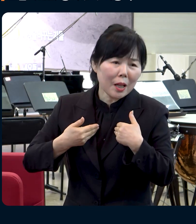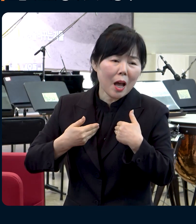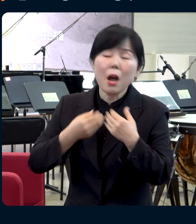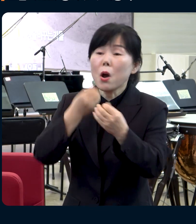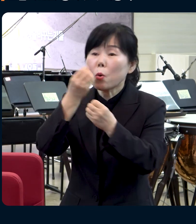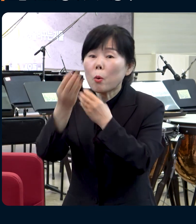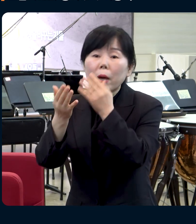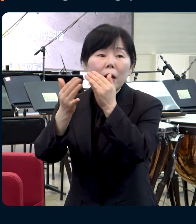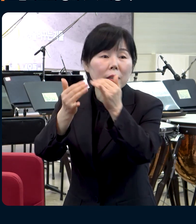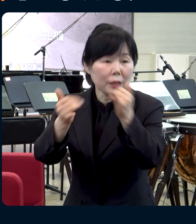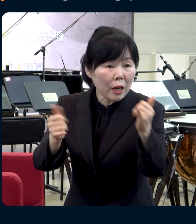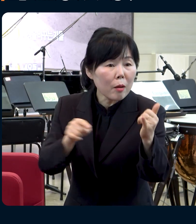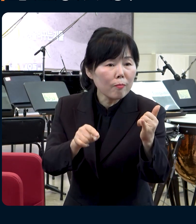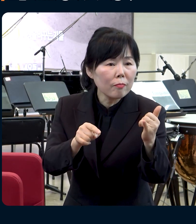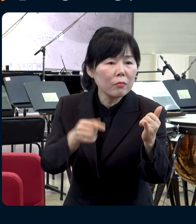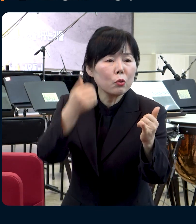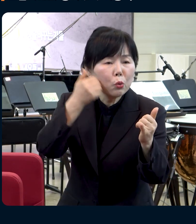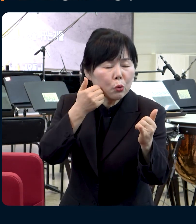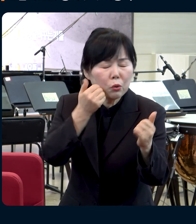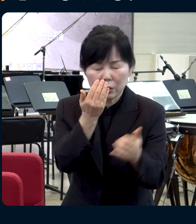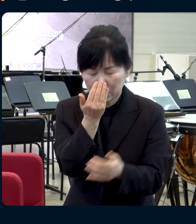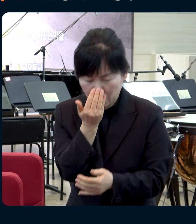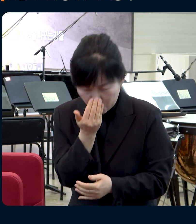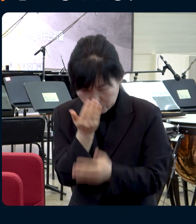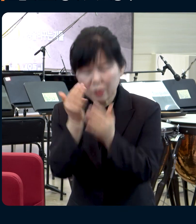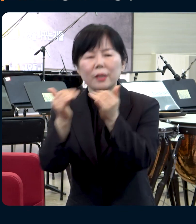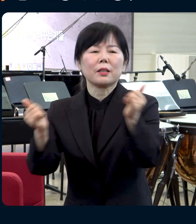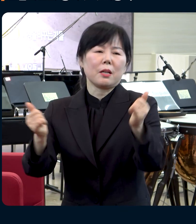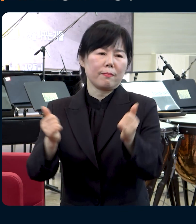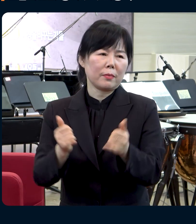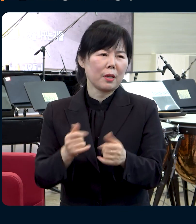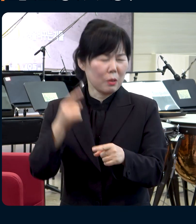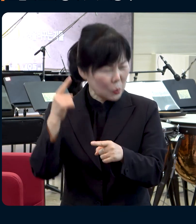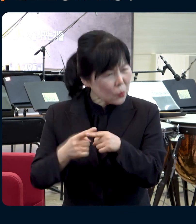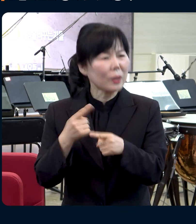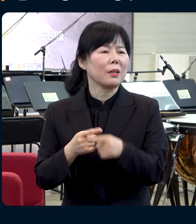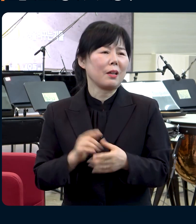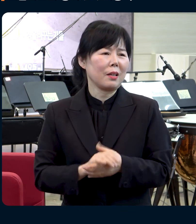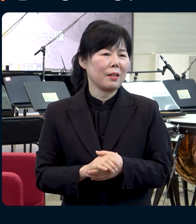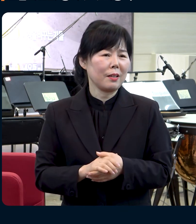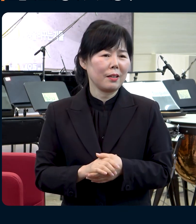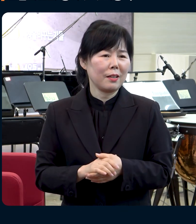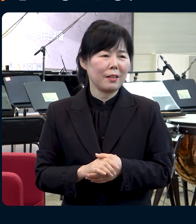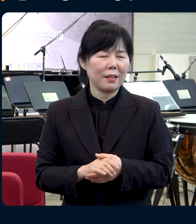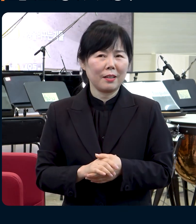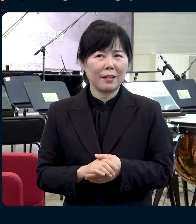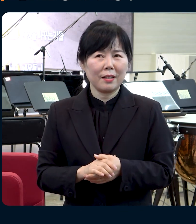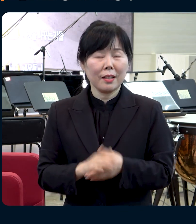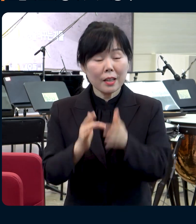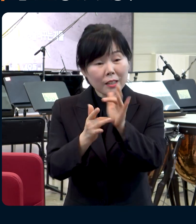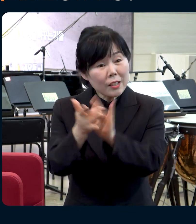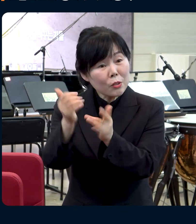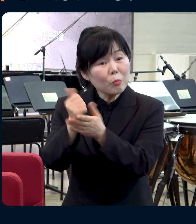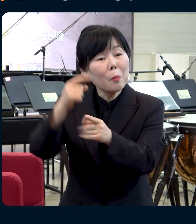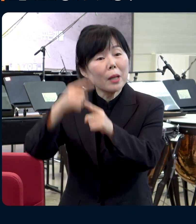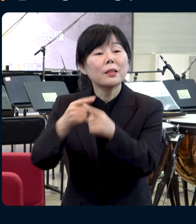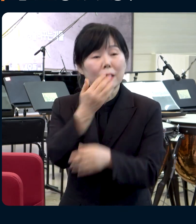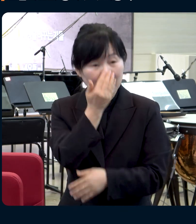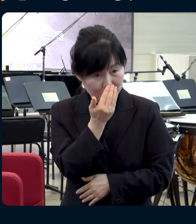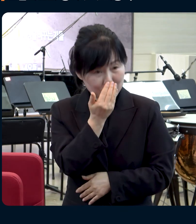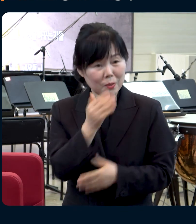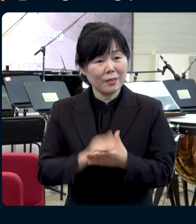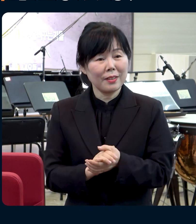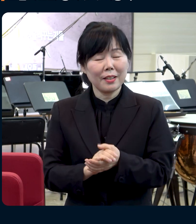고백하는 사람, 이것이 주님 보시기에 겸손한 사람이라는 것입니다. 아멘. 여러분, 예수님도 겸손한 분이셨어요.